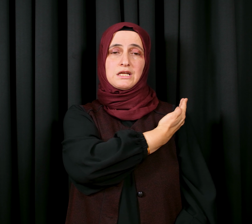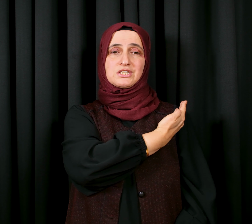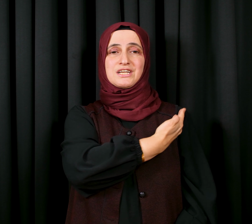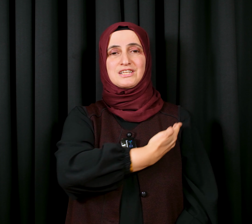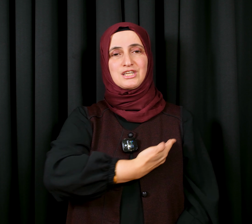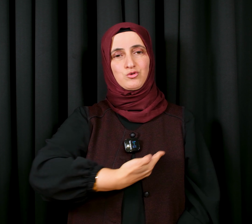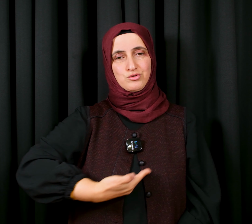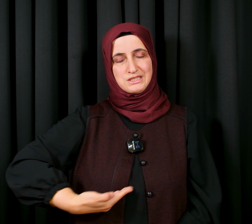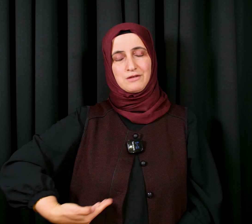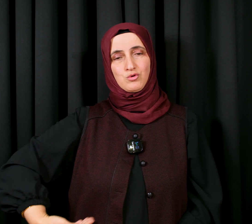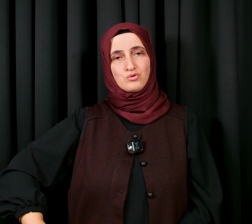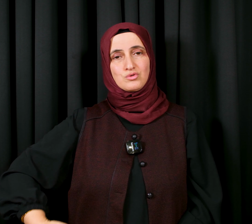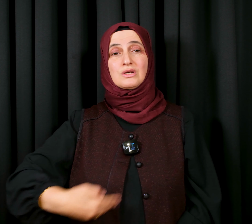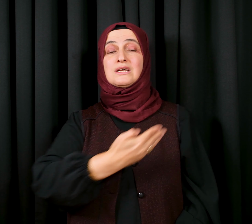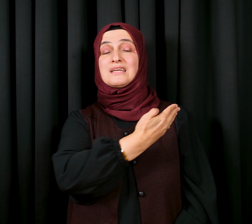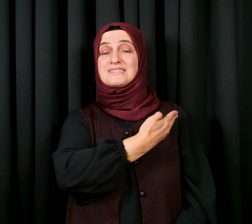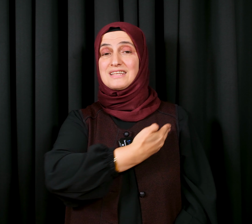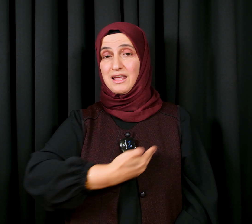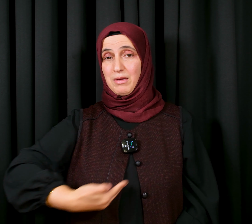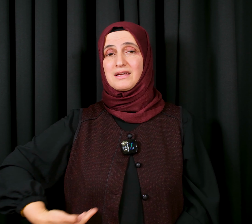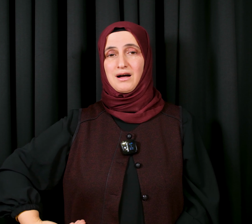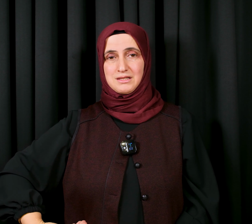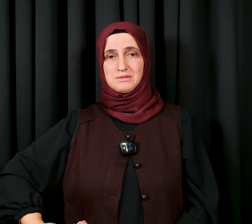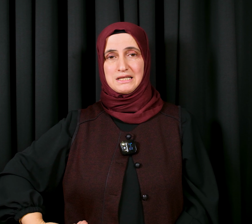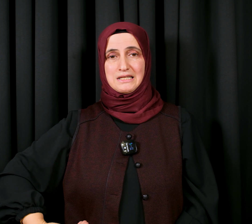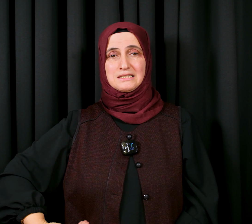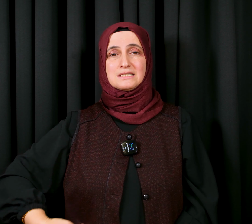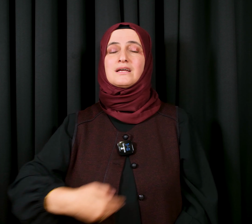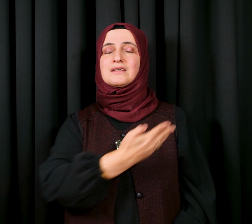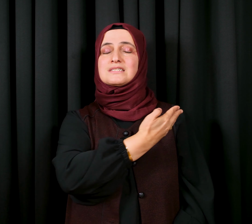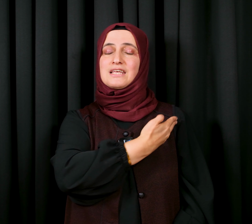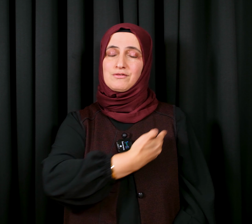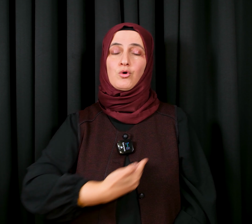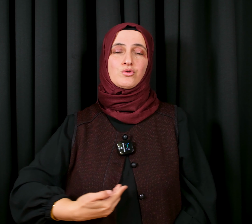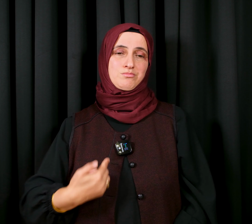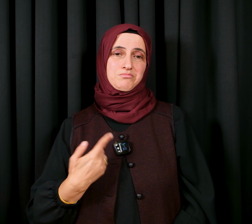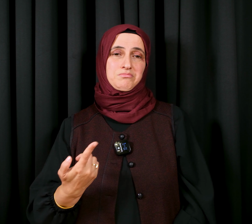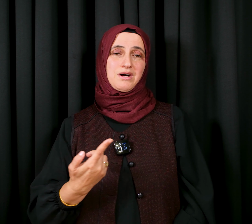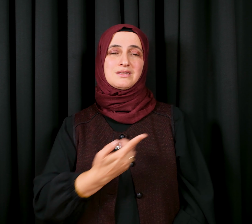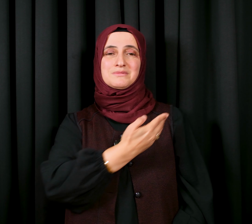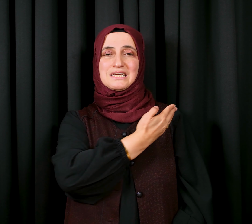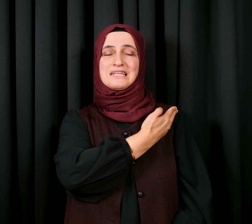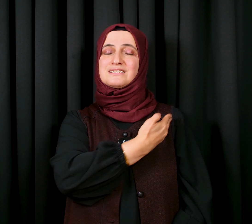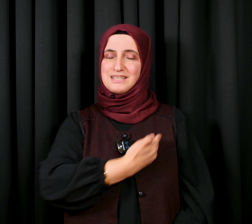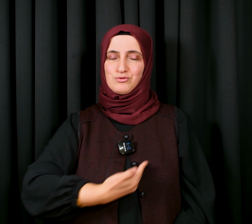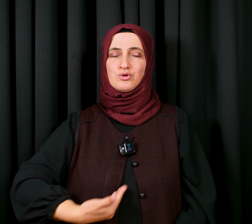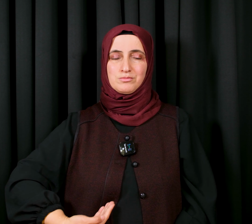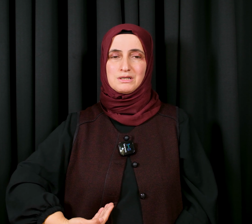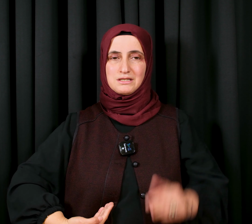gelecek şekilde çekiyoruz. Seviyoruz. Sevmek anlamına gelir. Seviyorum anlamına gelir. Seviyorum. Bakın